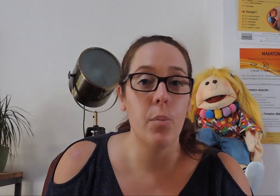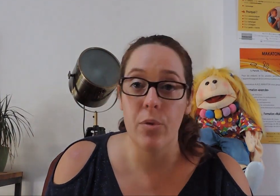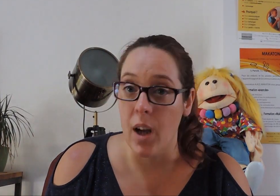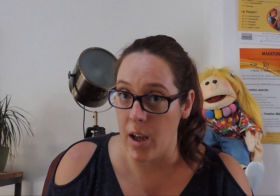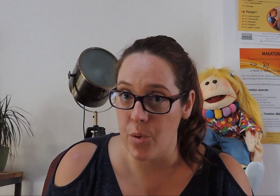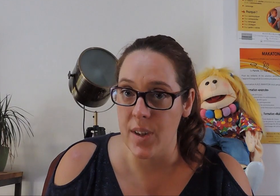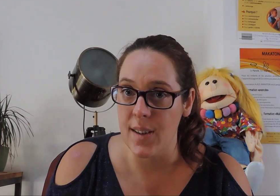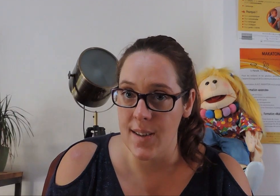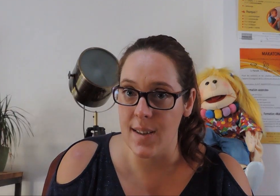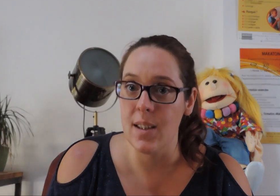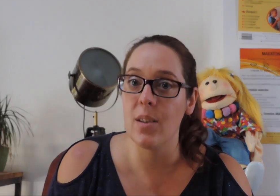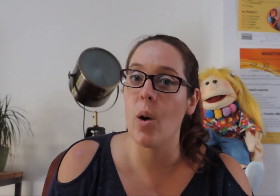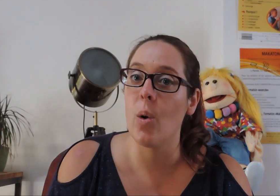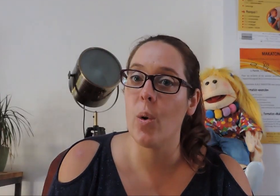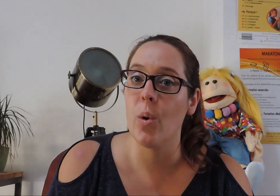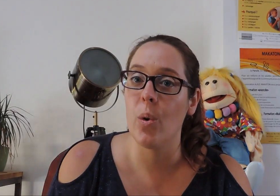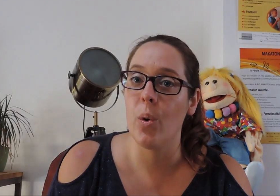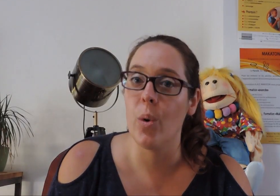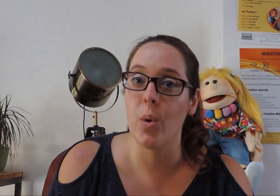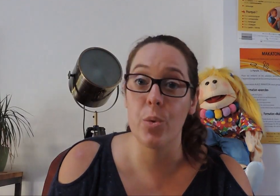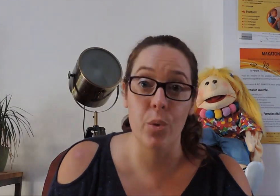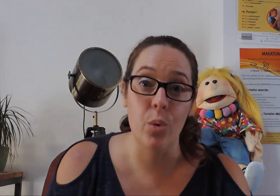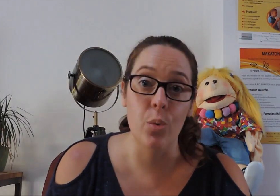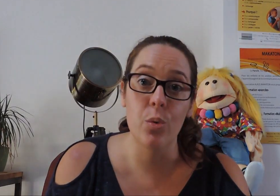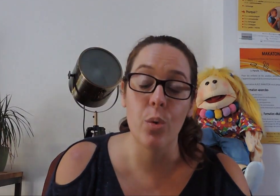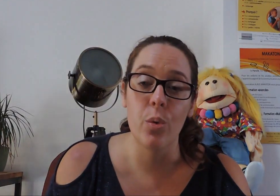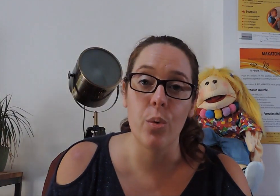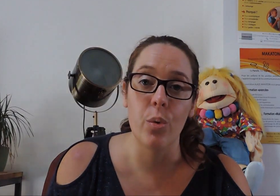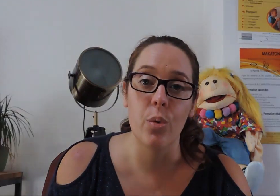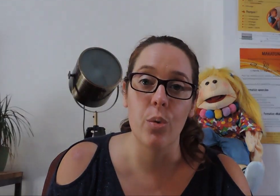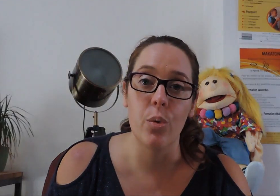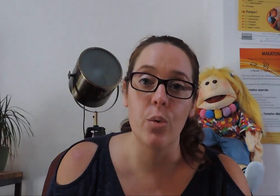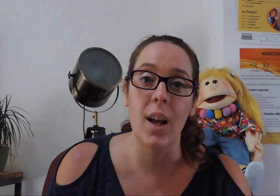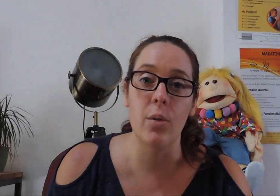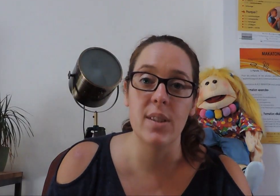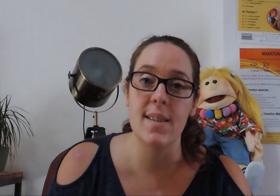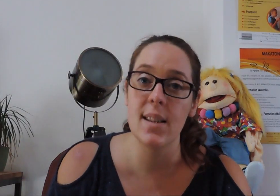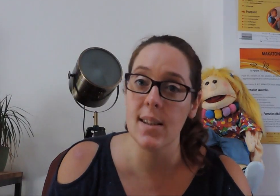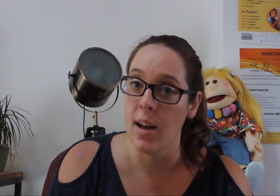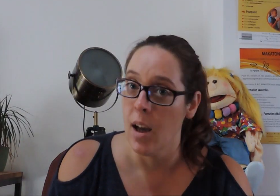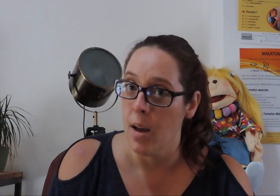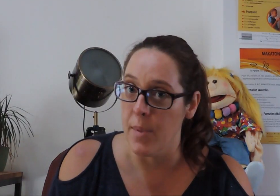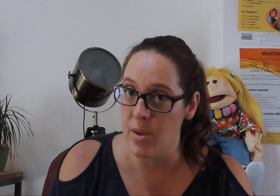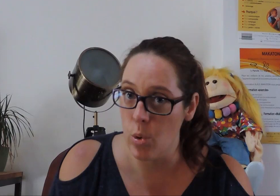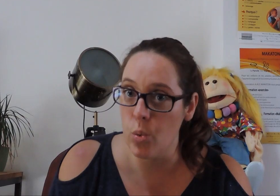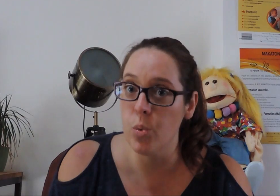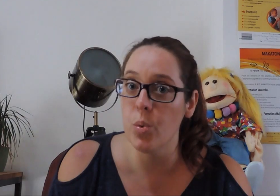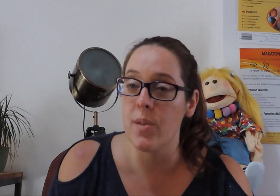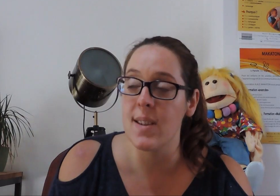on va pouvoir rajouter des signes en tenant compte de la langue des signes mais surtout en